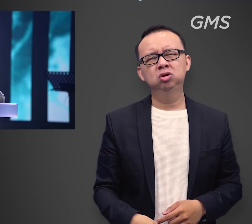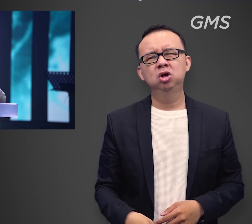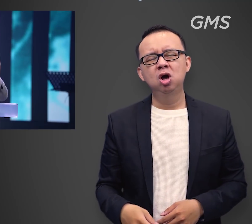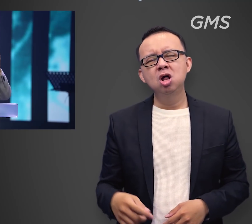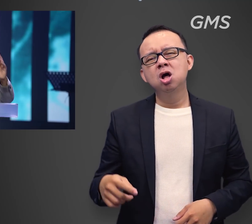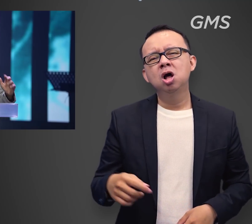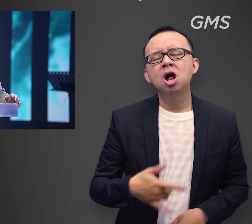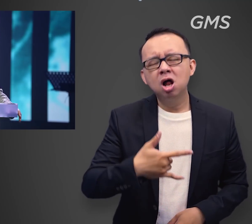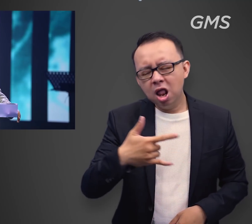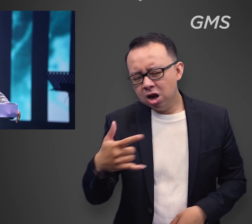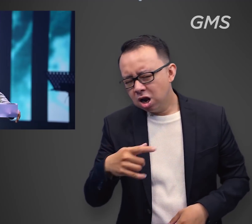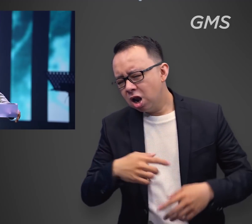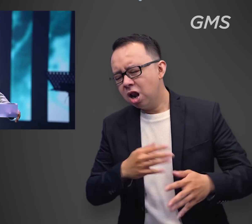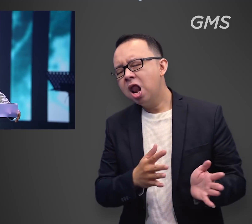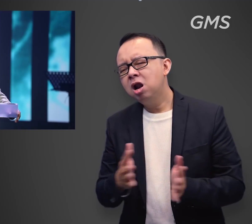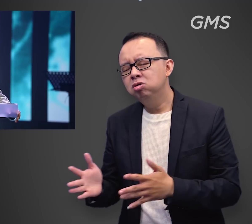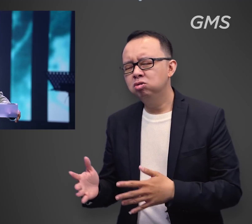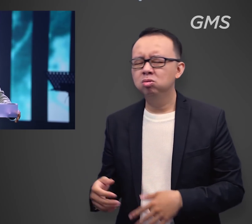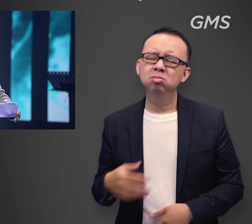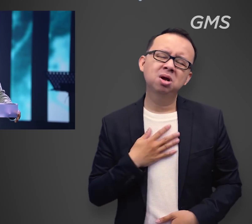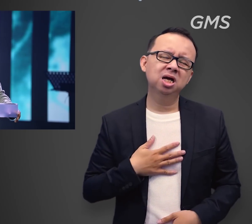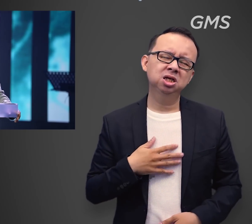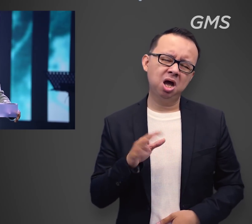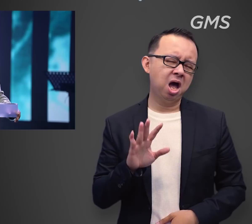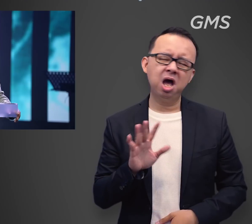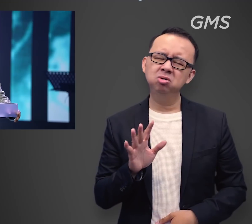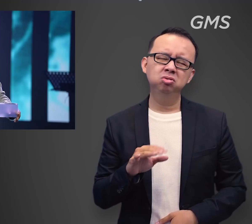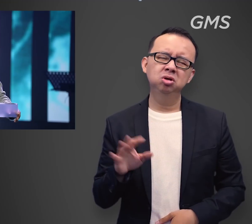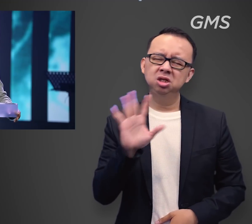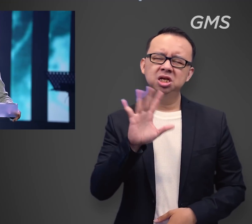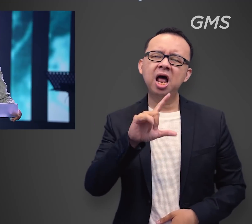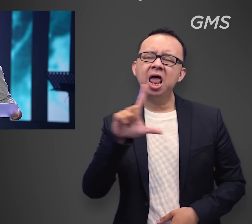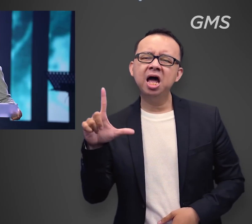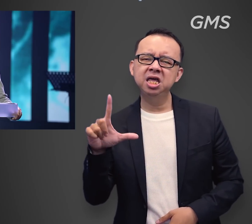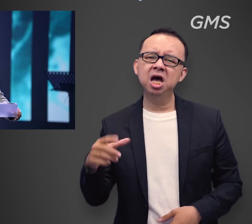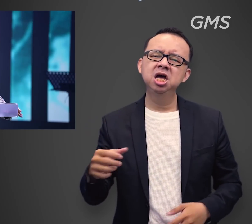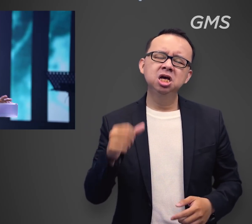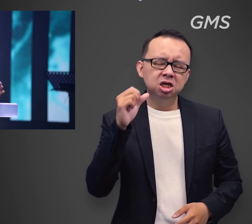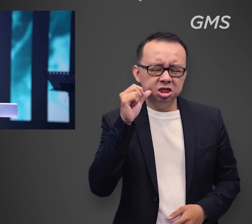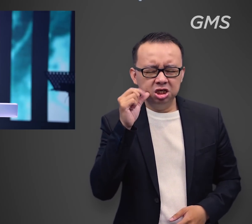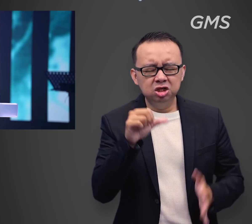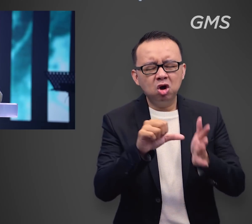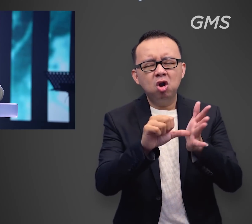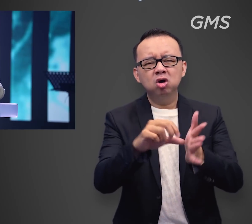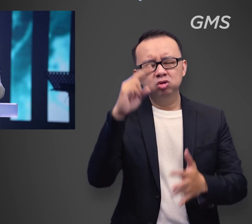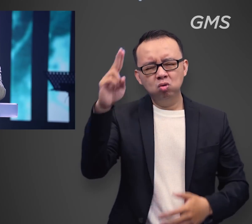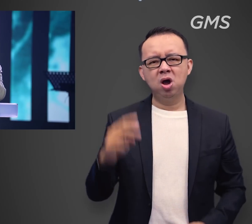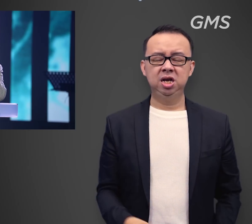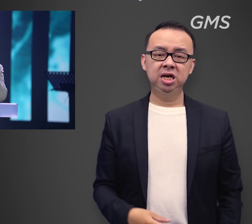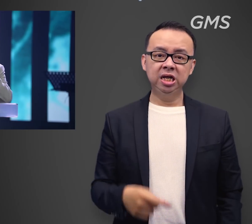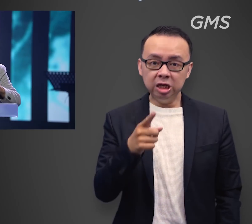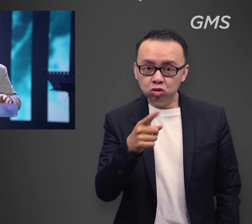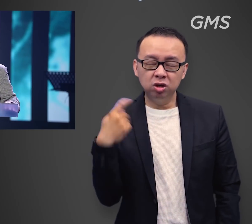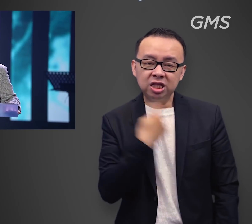gak layak untuk ditolong oleh Tuhan. Terus perasaan itu muncul. Maka kita ini sedang meragukan kasih Tuhan. Mata kita